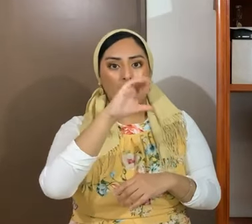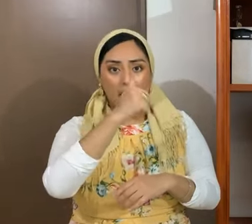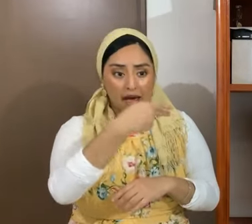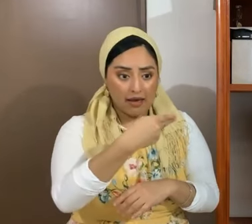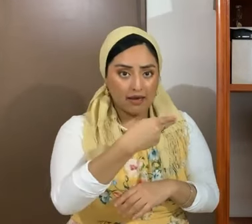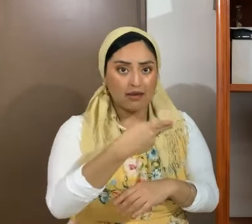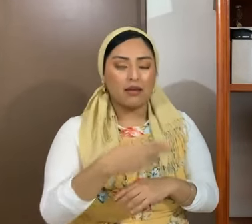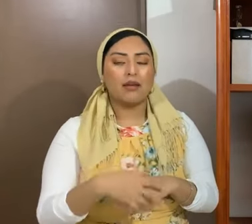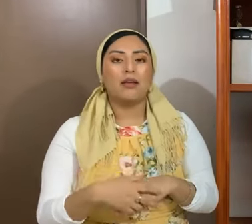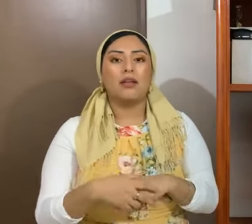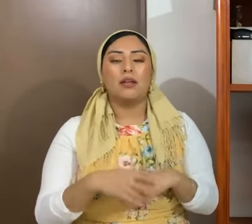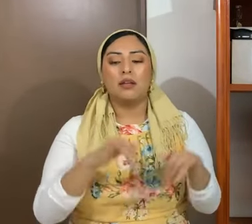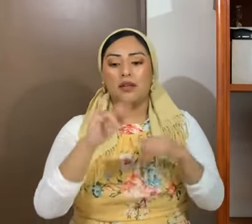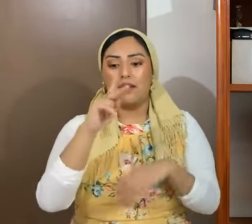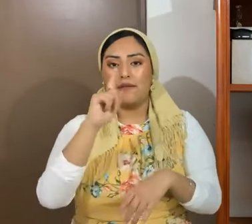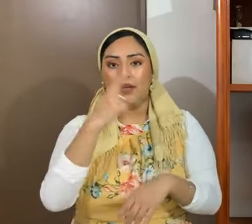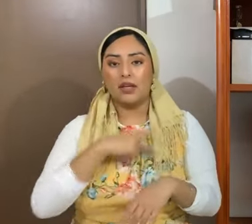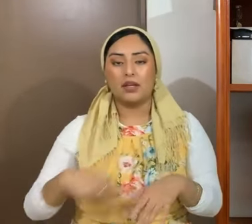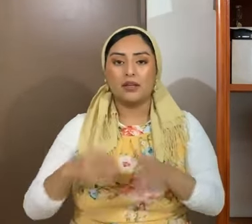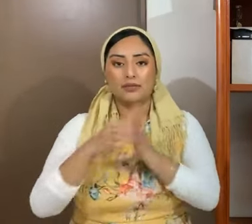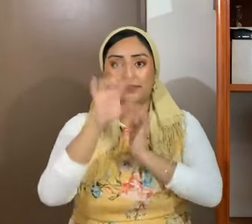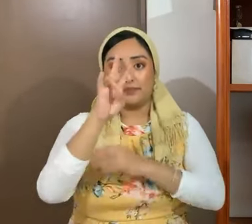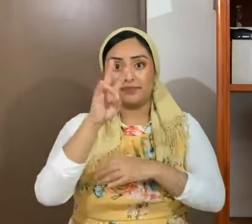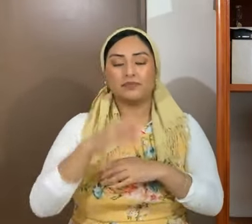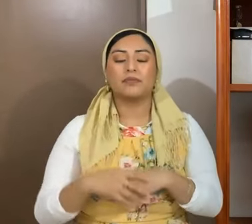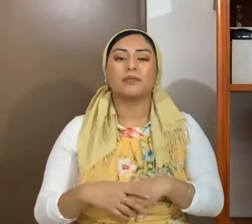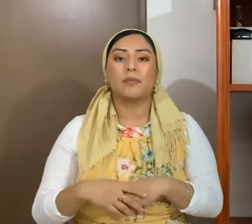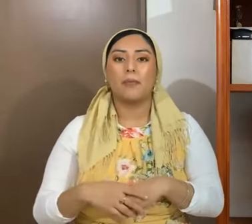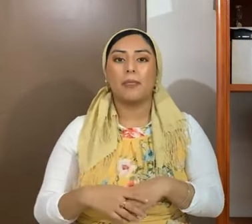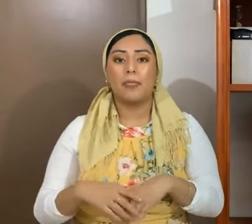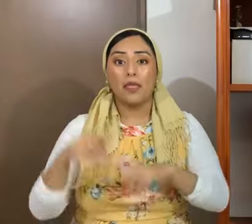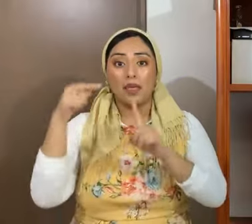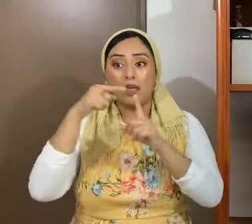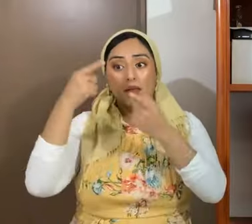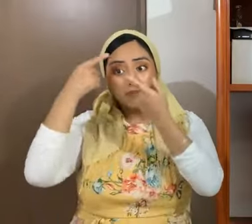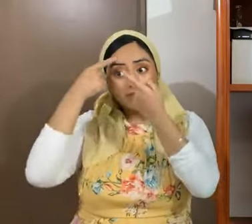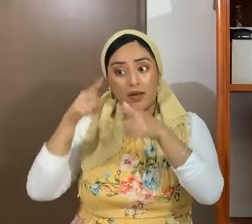tenemos aquí, vamos a verlo, Primera de Reyes 7. Y se había puesto de